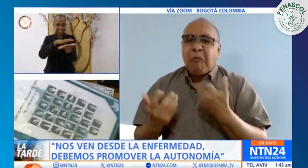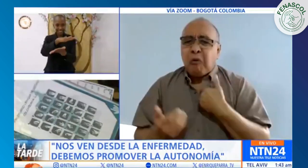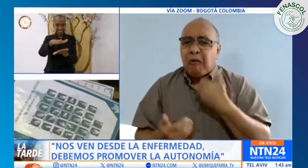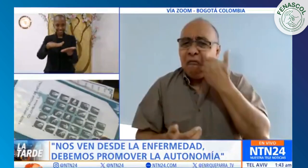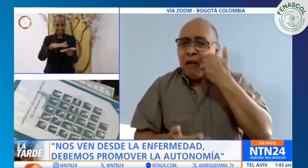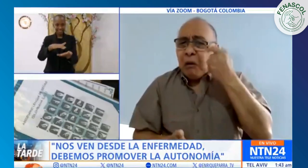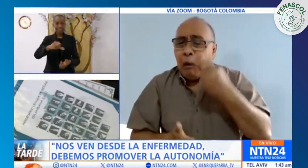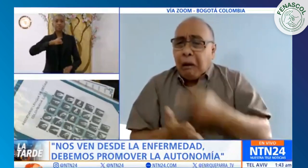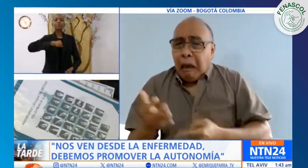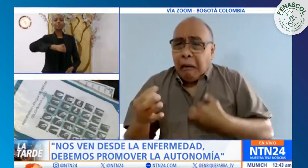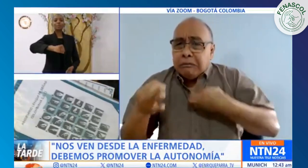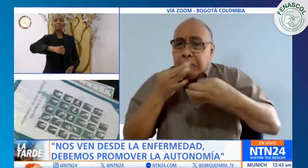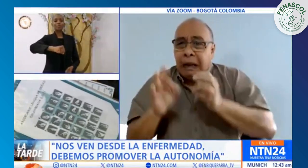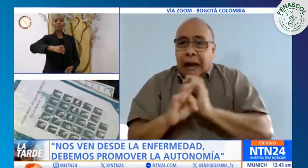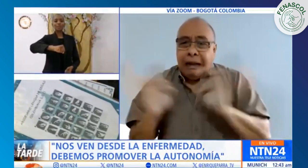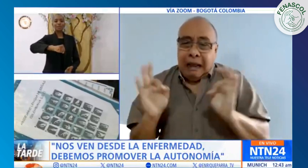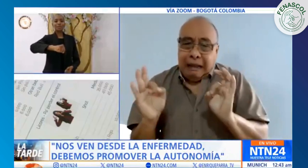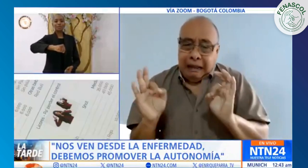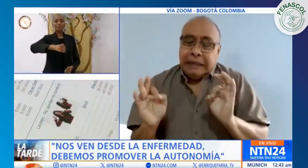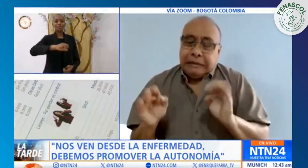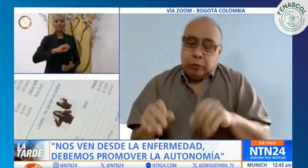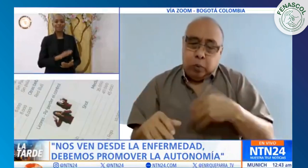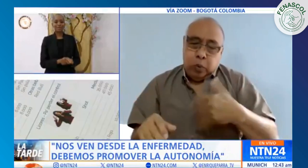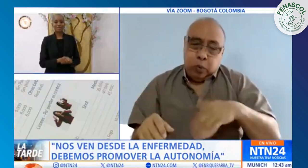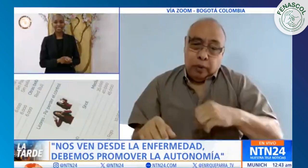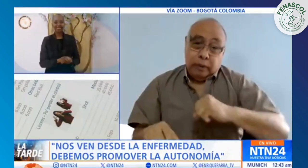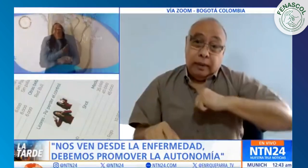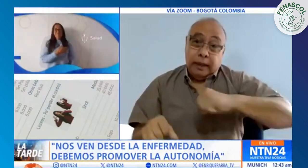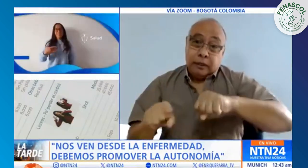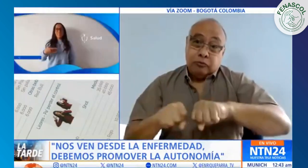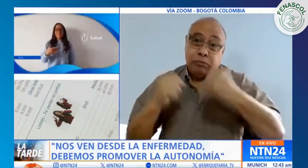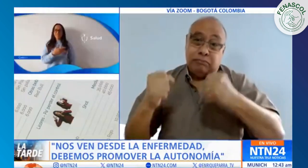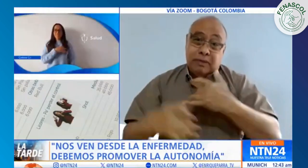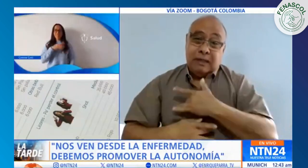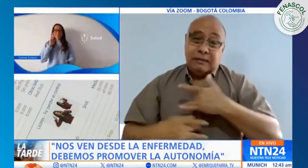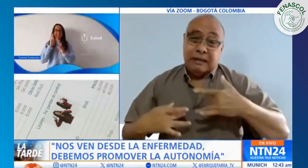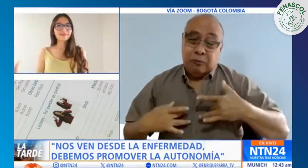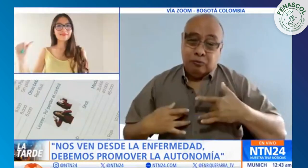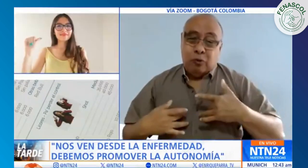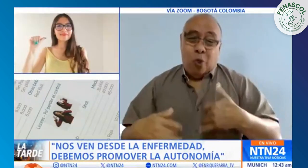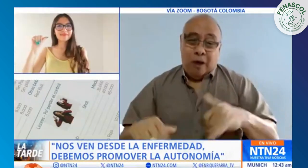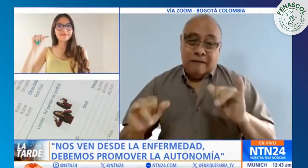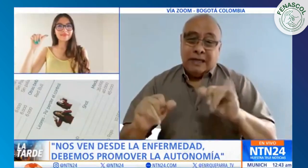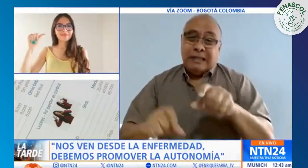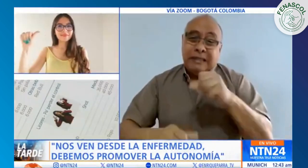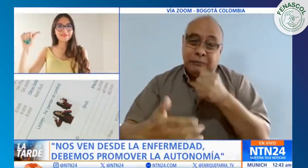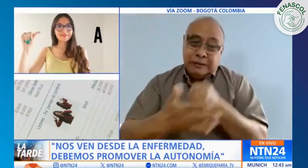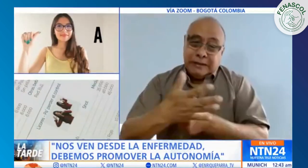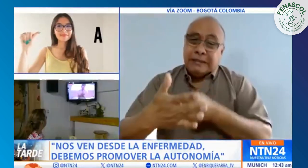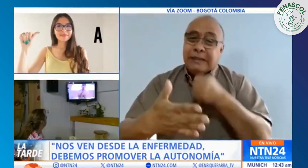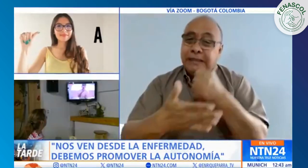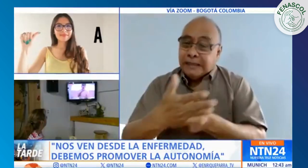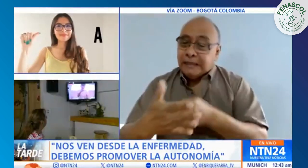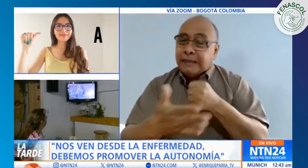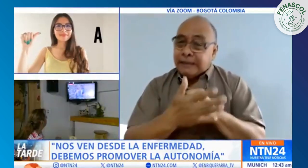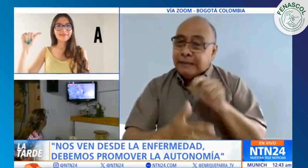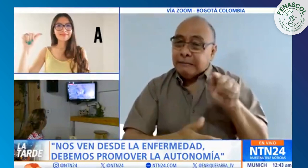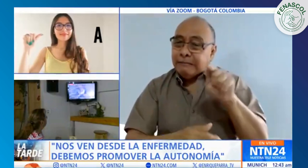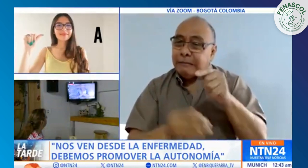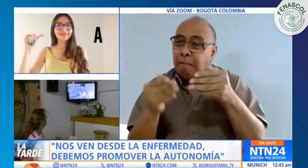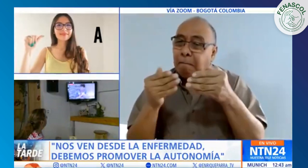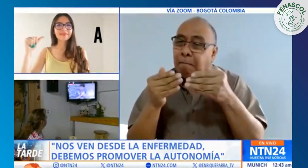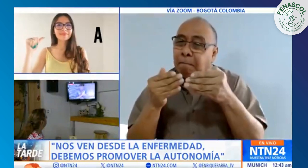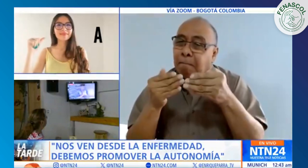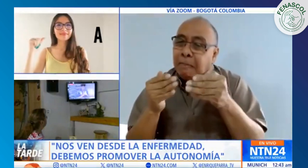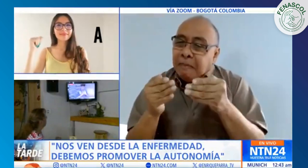los términos prescriptivos, para qué me van a mandar esta medicina y cómo me la debo tomar. ¿Sí? Esto es una afectación al derecho de la salud